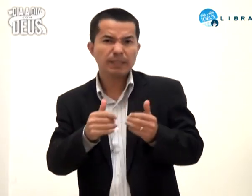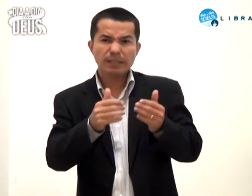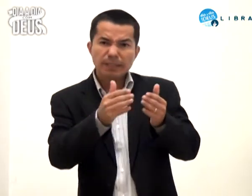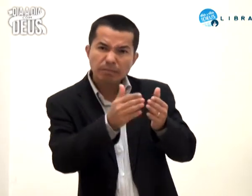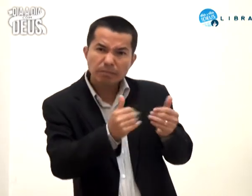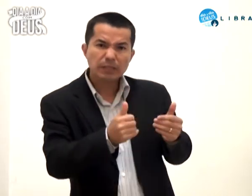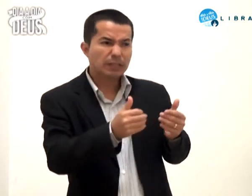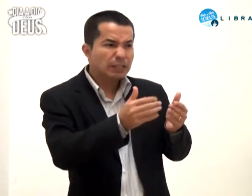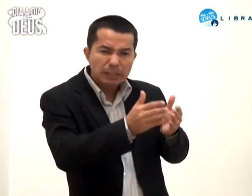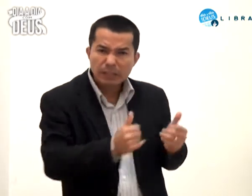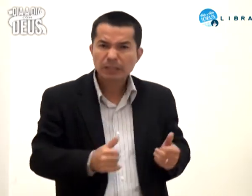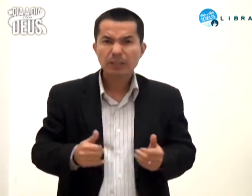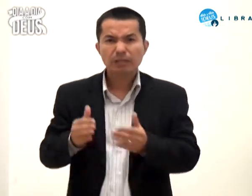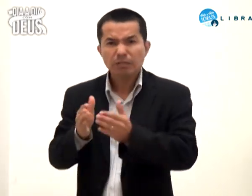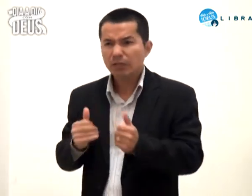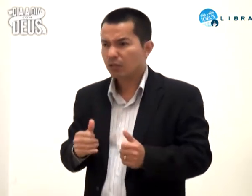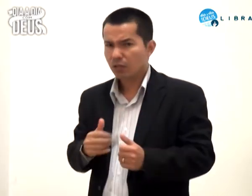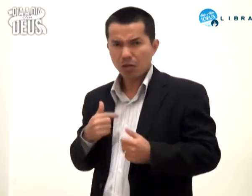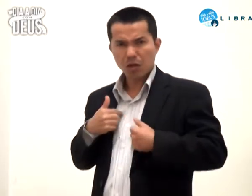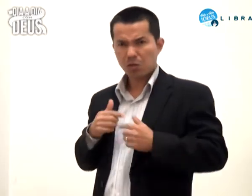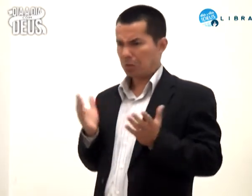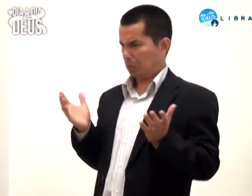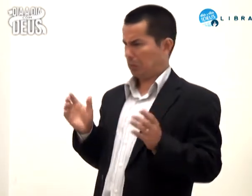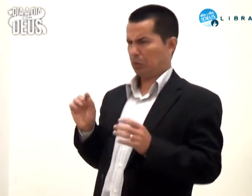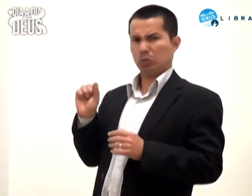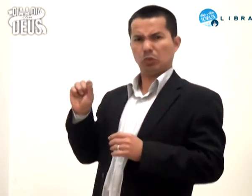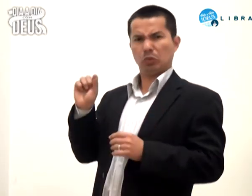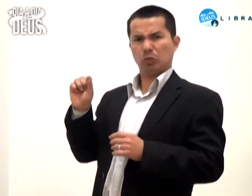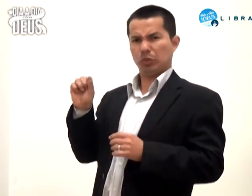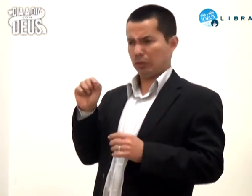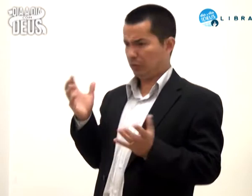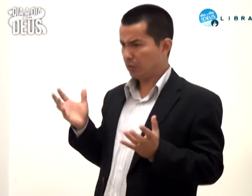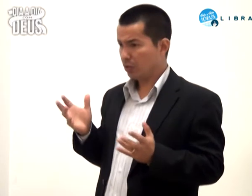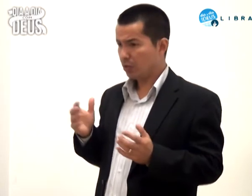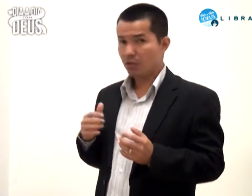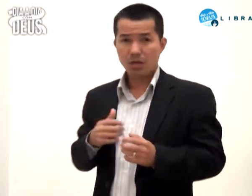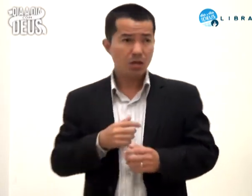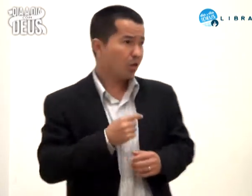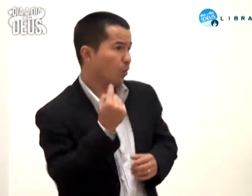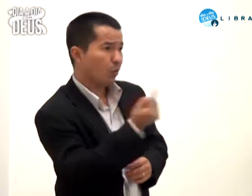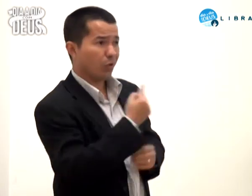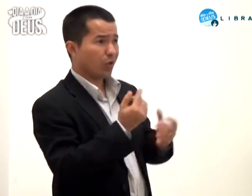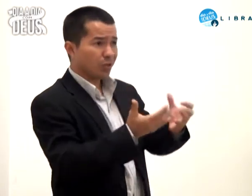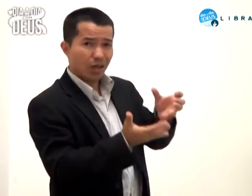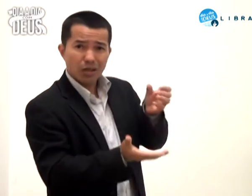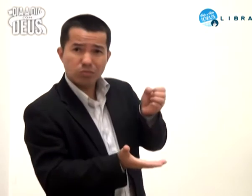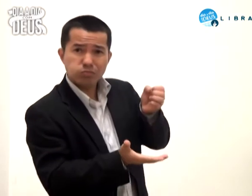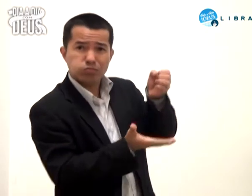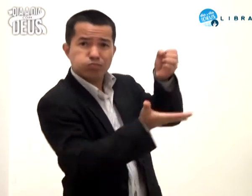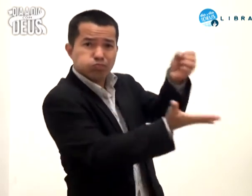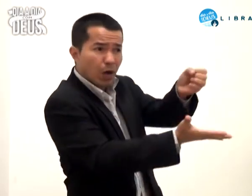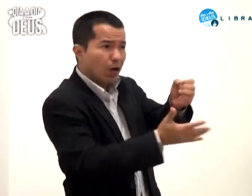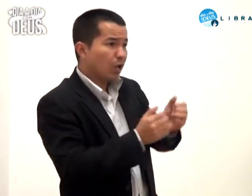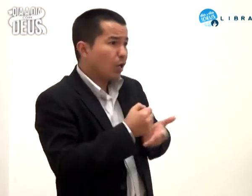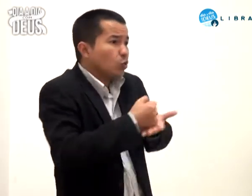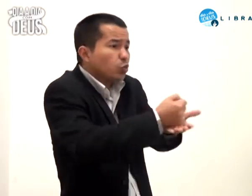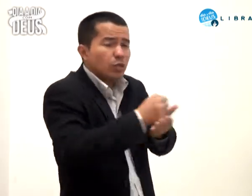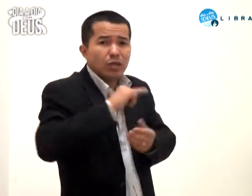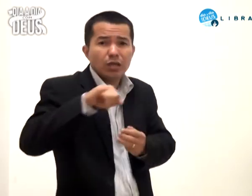vontade. Pediram com insistência que os deixássemos participar da ajuda para o povo de Deus da